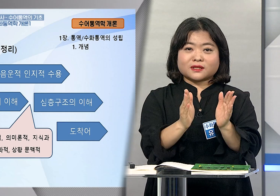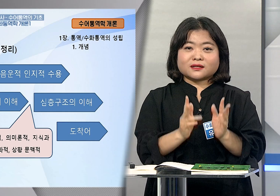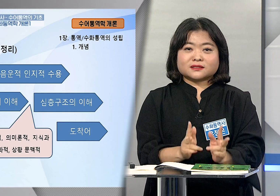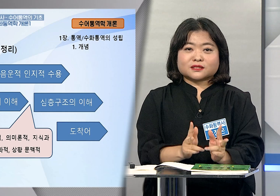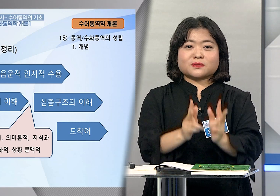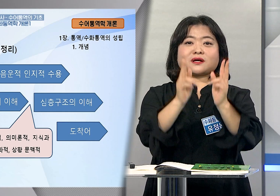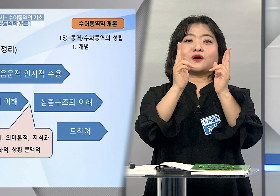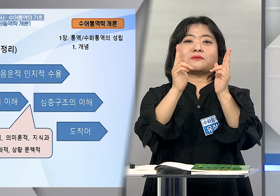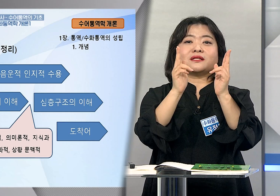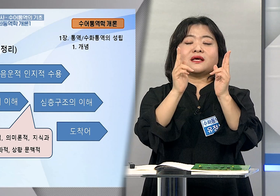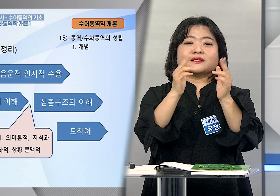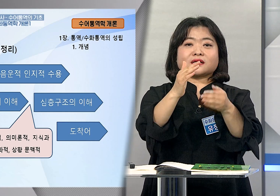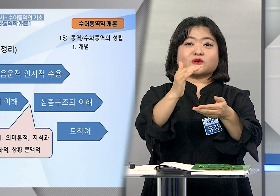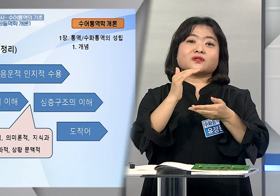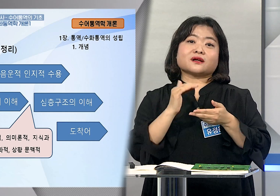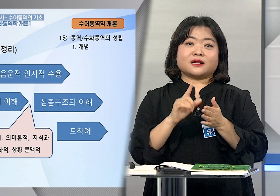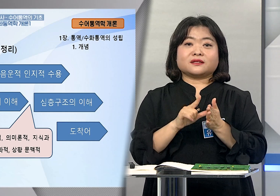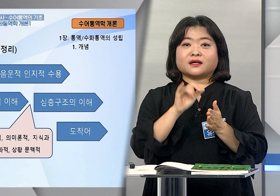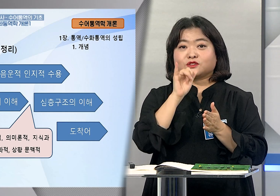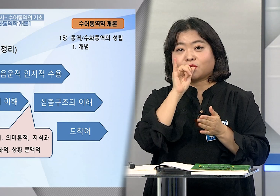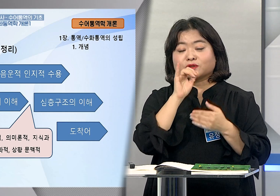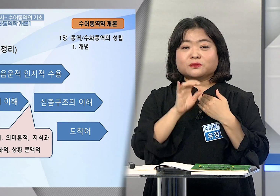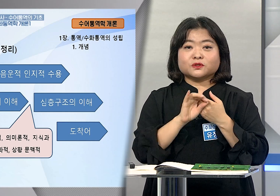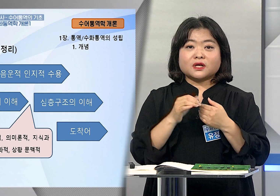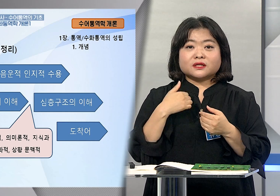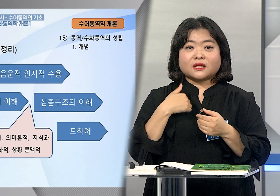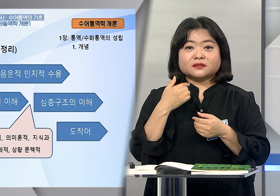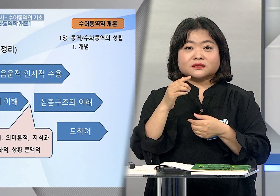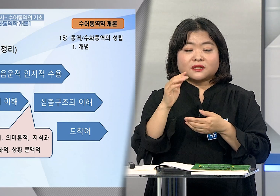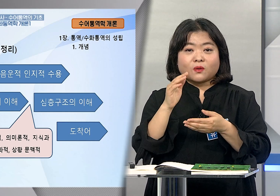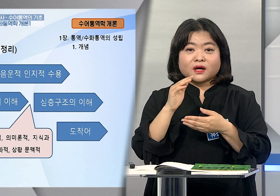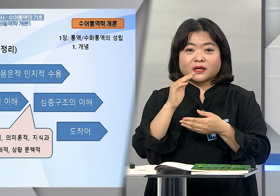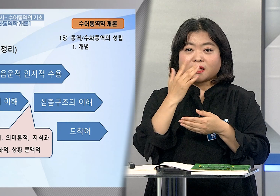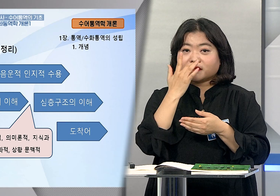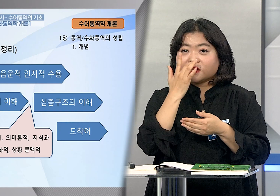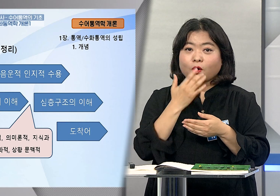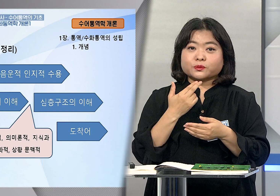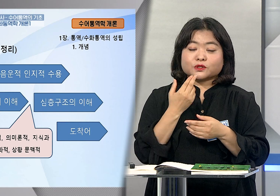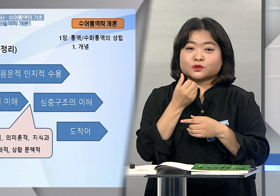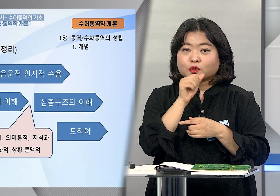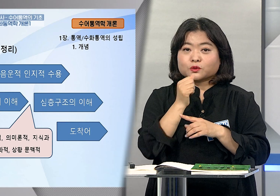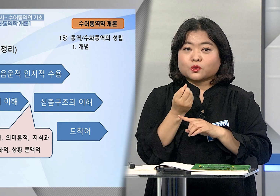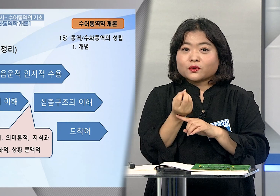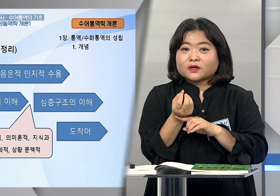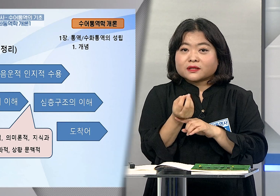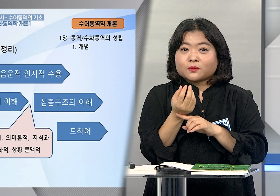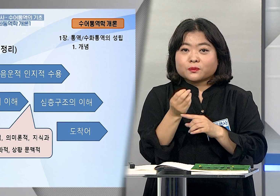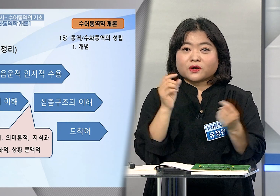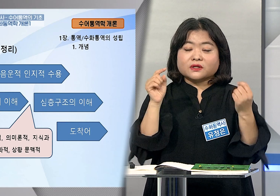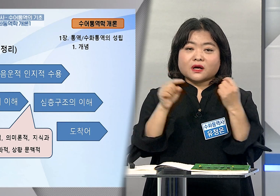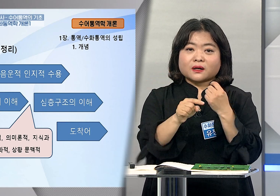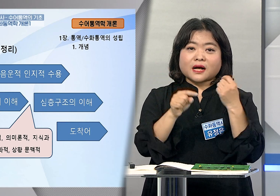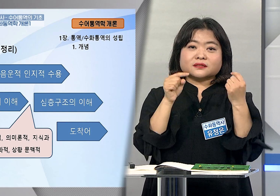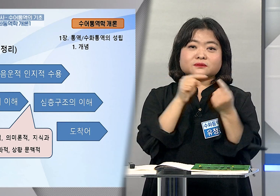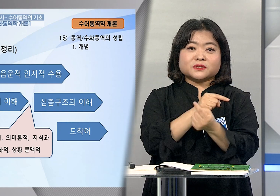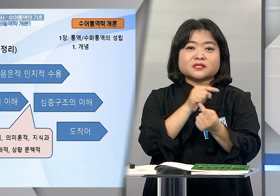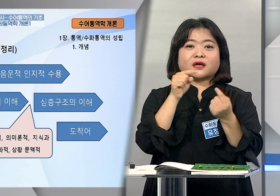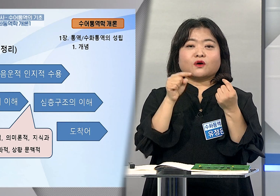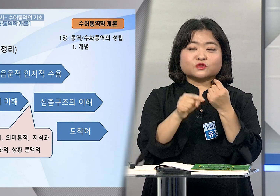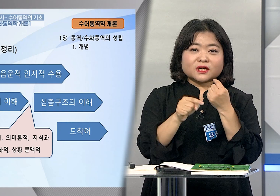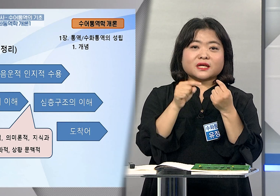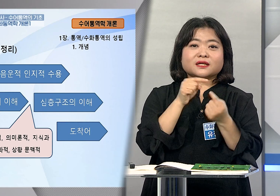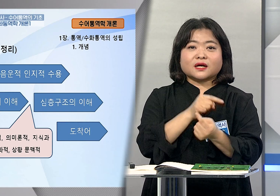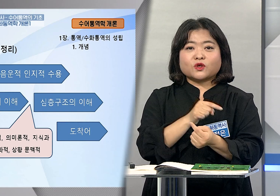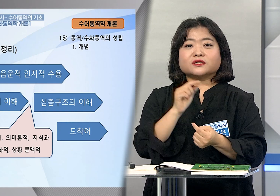잘라먹고 이 딱 지금의 상황만 딱 전달을 할 때가 있어요. 그러면 나는 그 상황에 대한 이해 없이 통역을 하다 보면 가끔